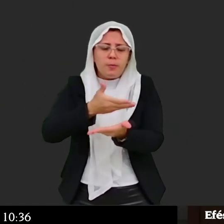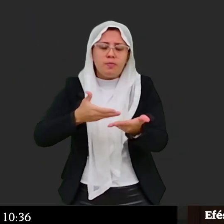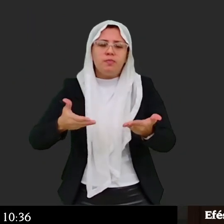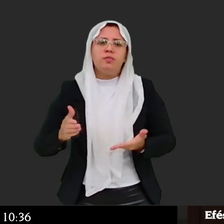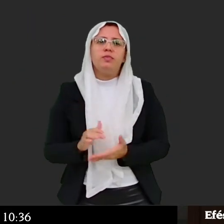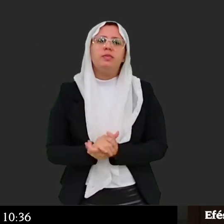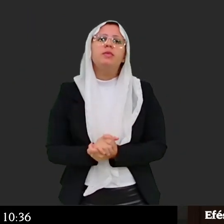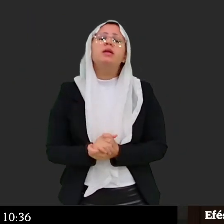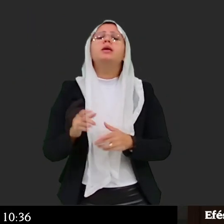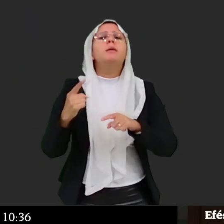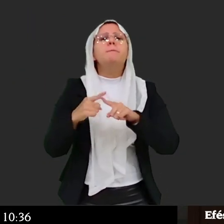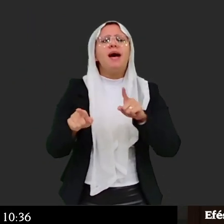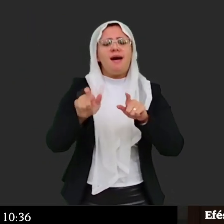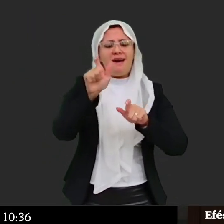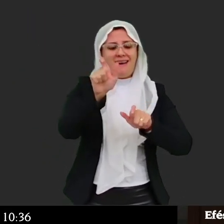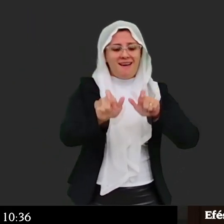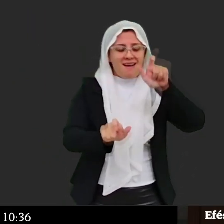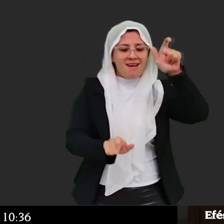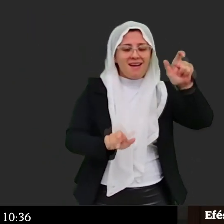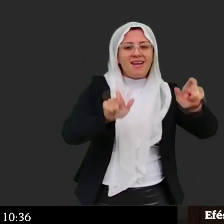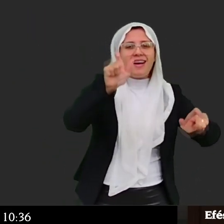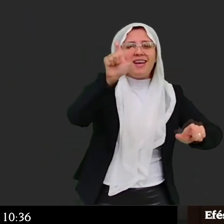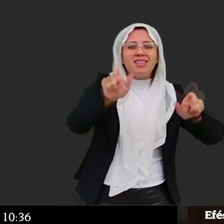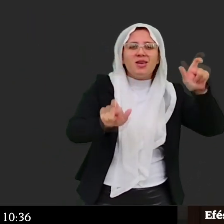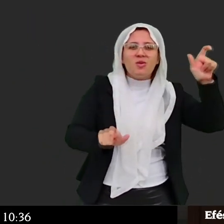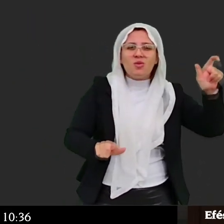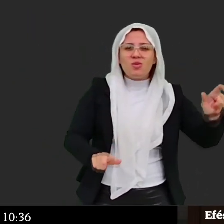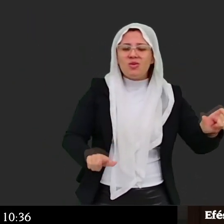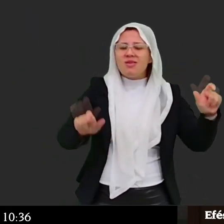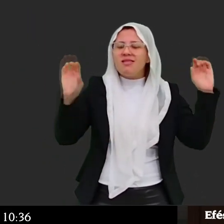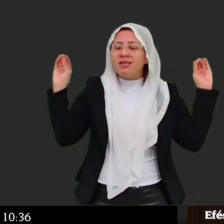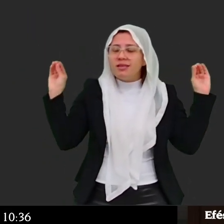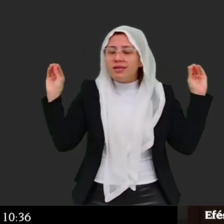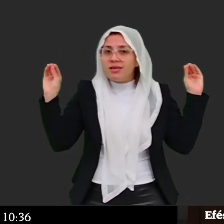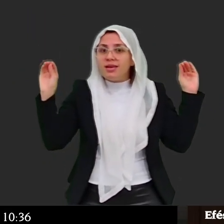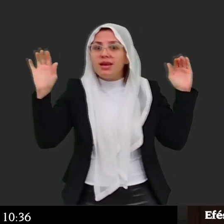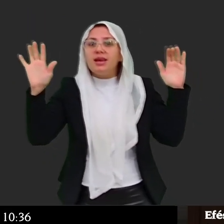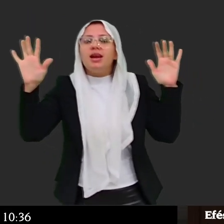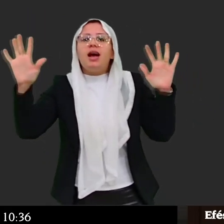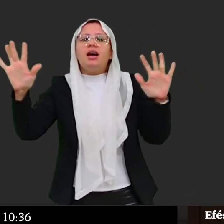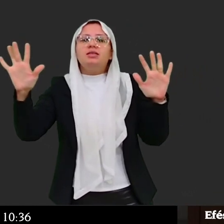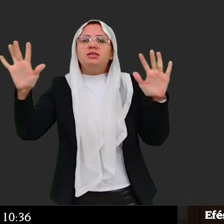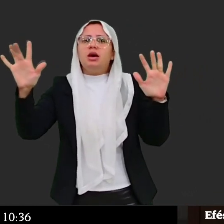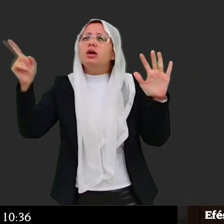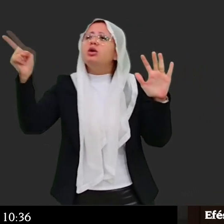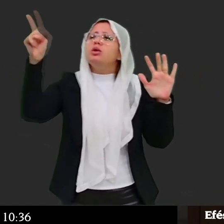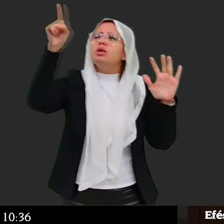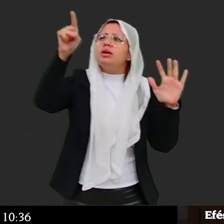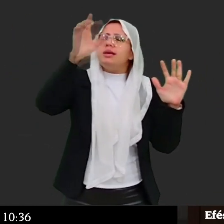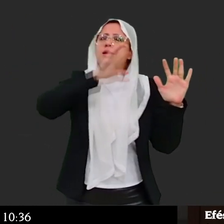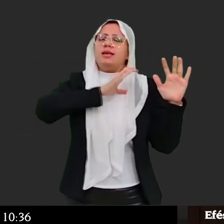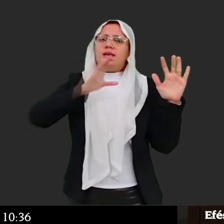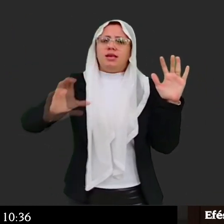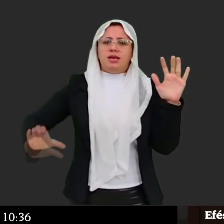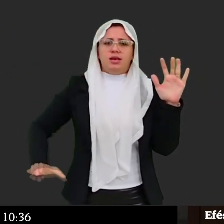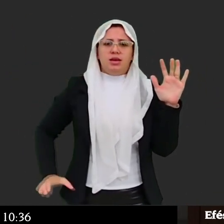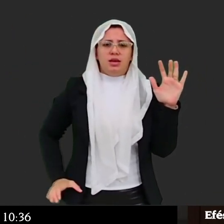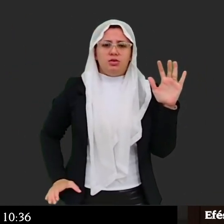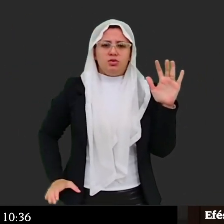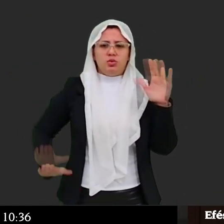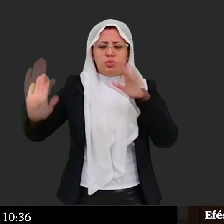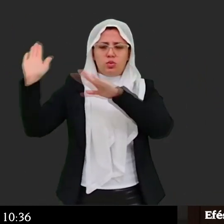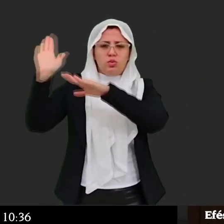de nós, segundo a medida do dom de Cristo, pelo que diz: subindo